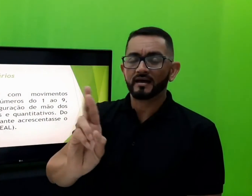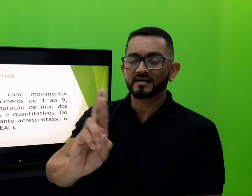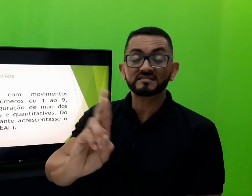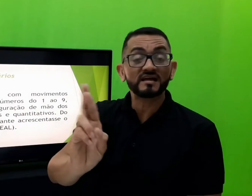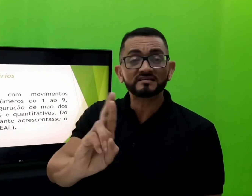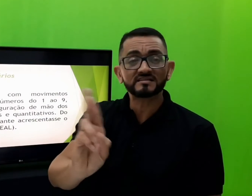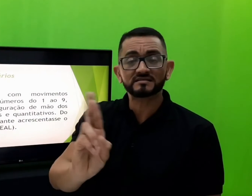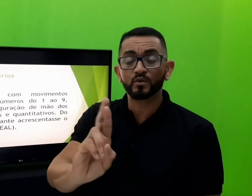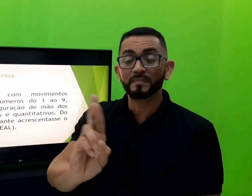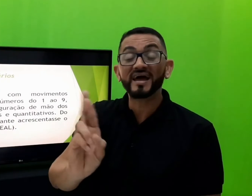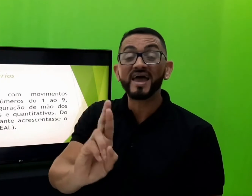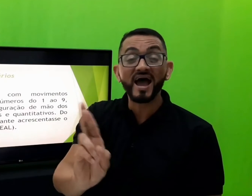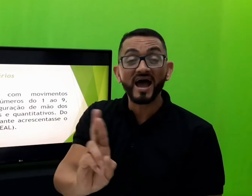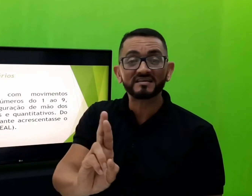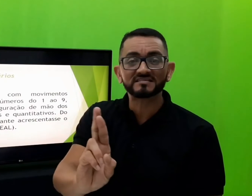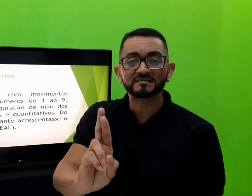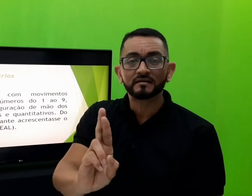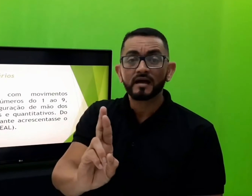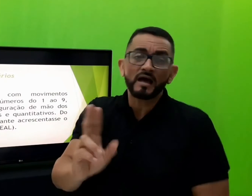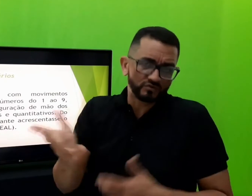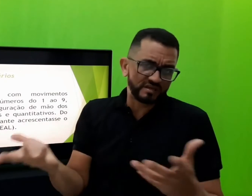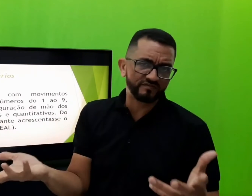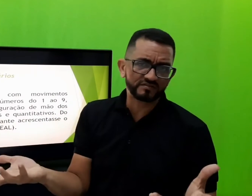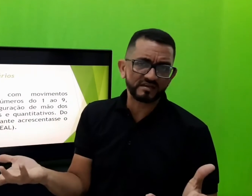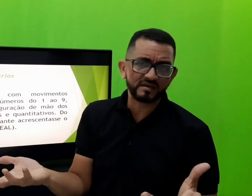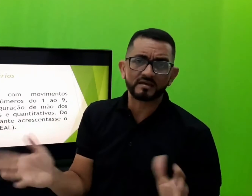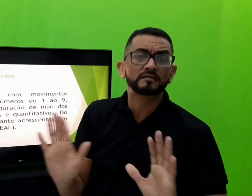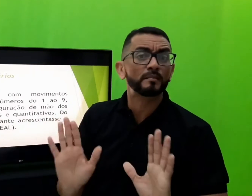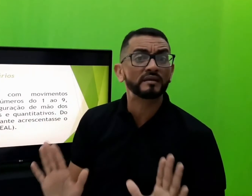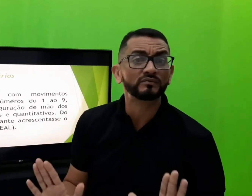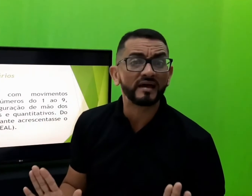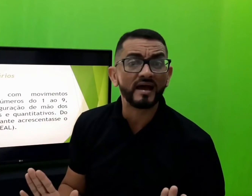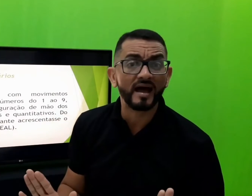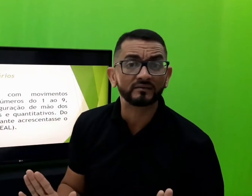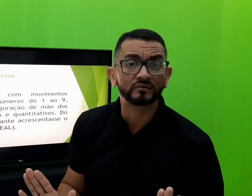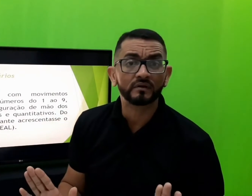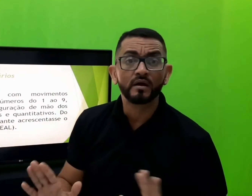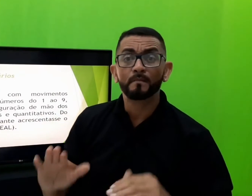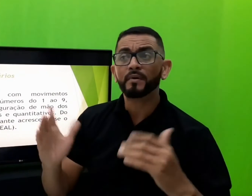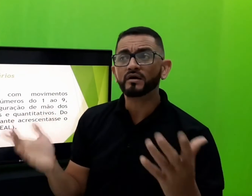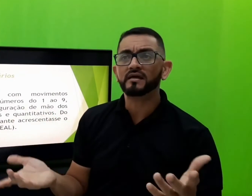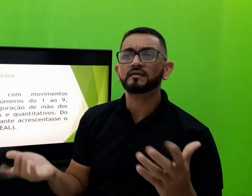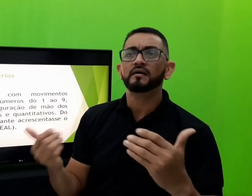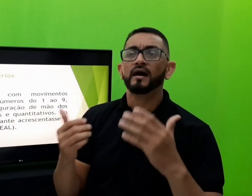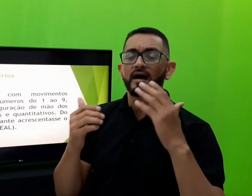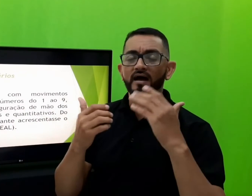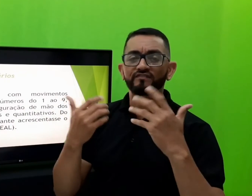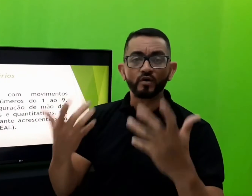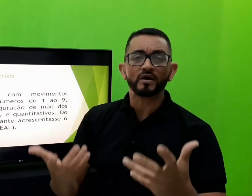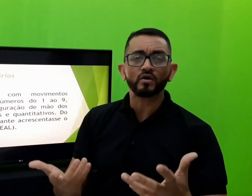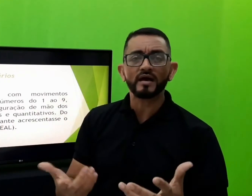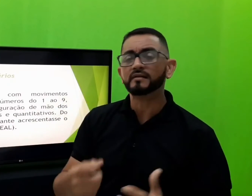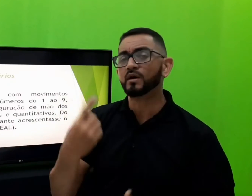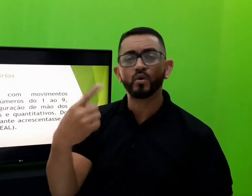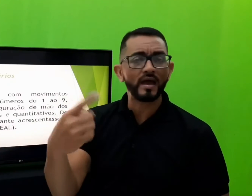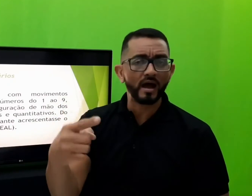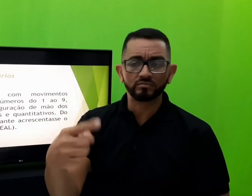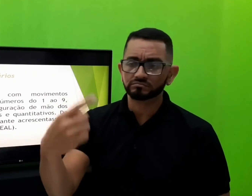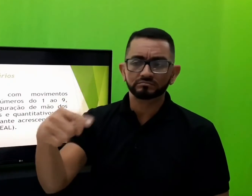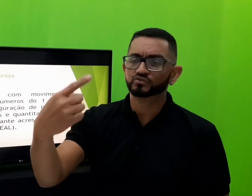a sinalização para reais. A não ser que você queira, que também não está errado. Porém, a forma correta é R$1. O